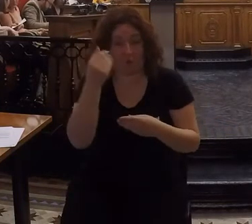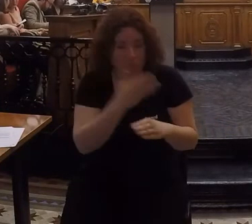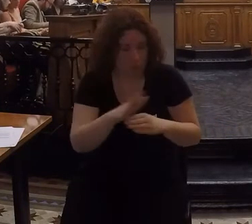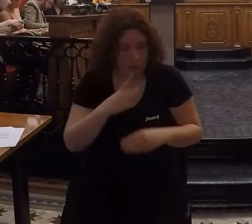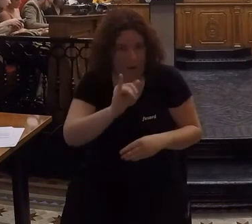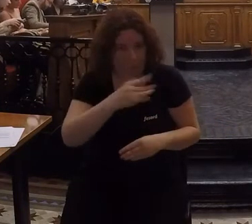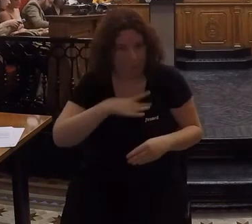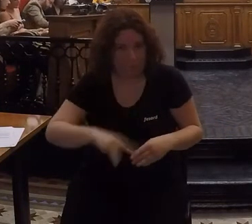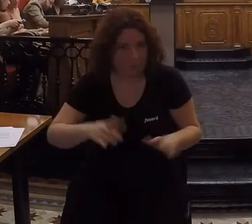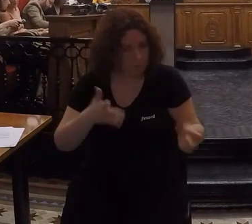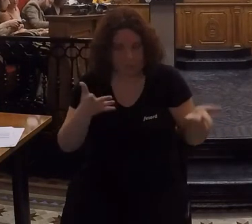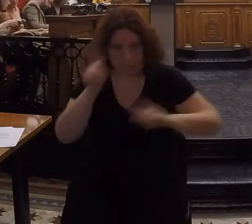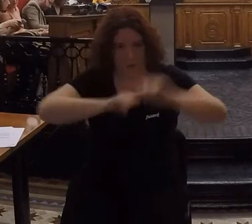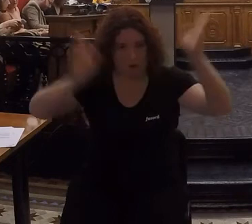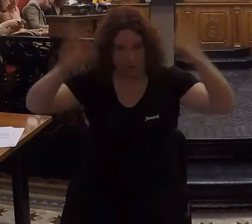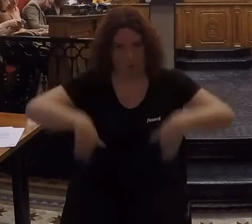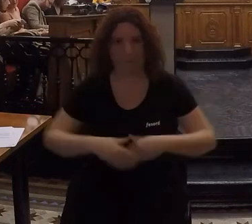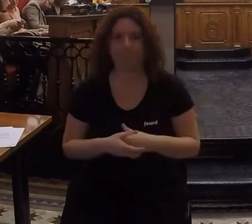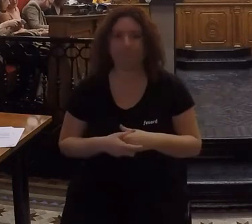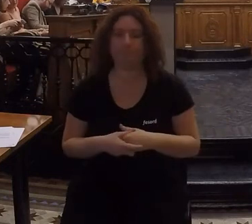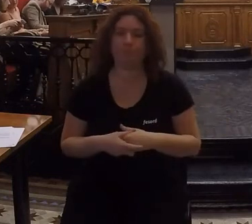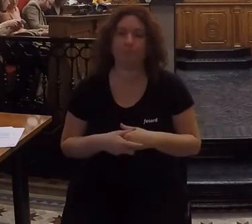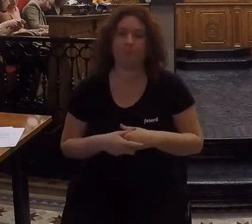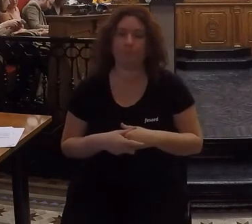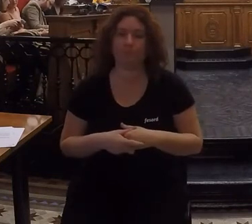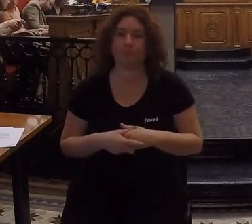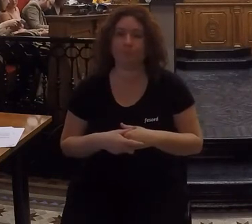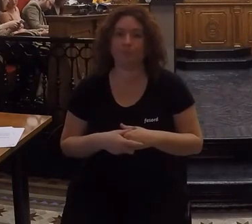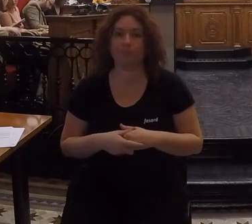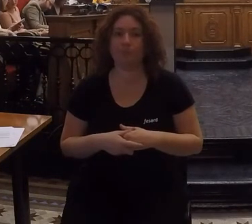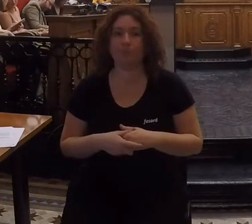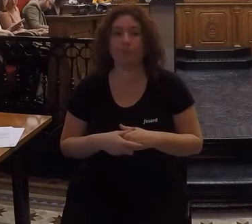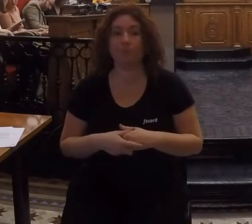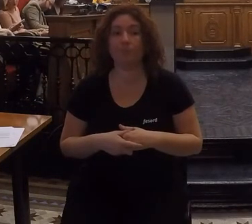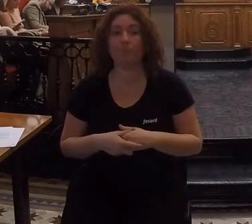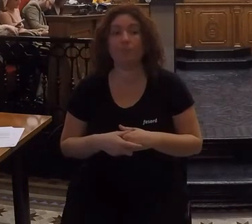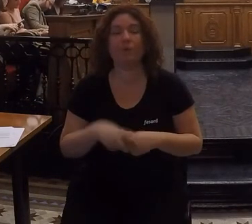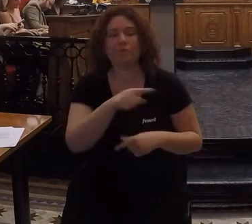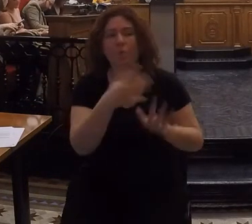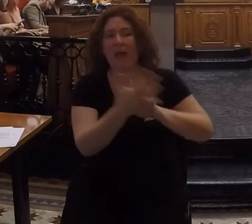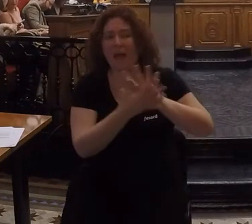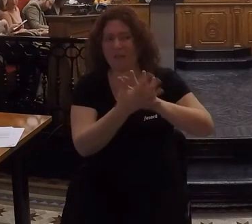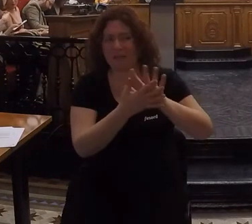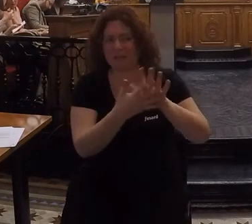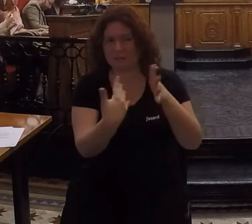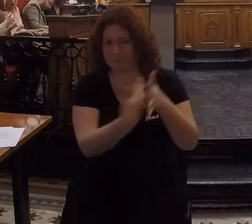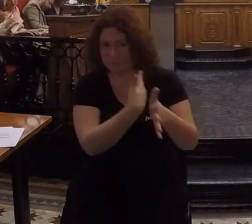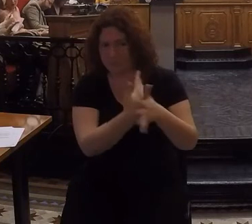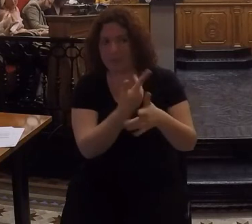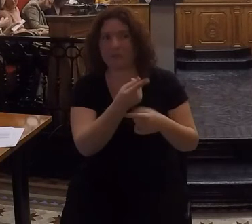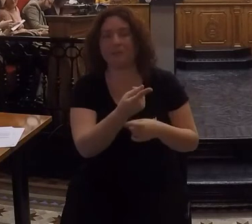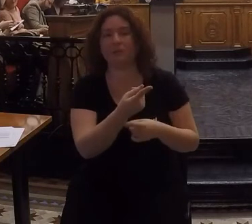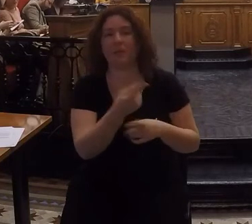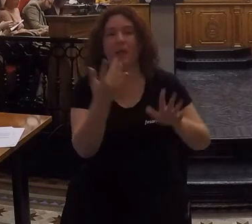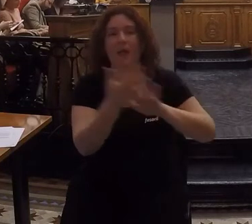obras que puedan o no subvencionarse por Europa. Se refiere usted, además, a la falta